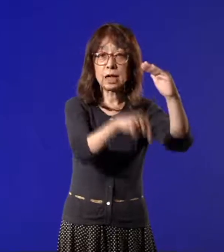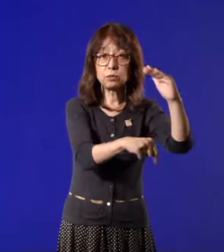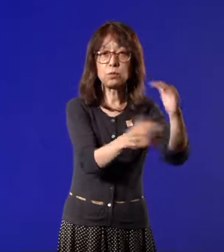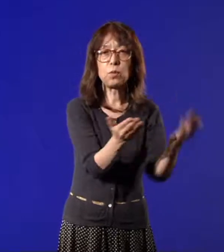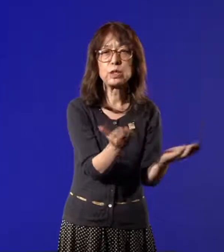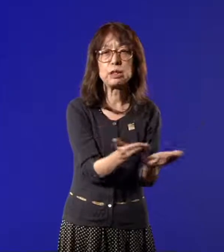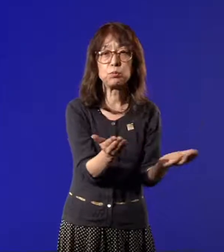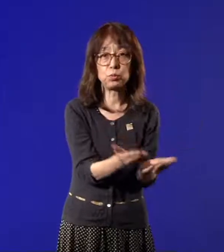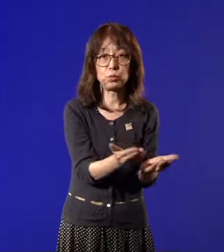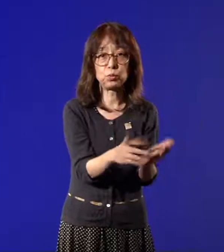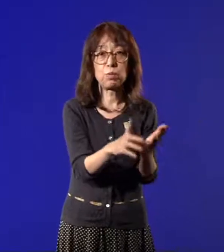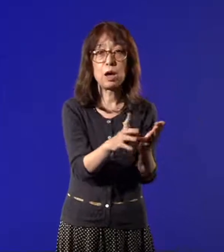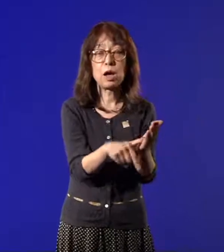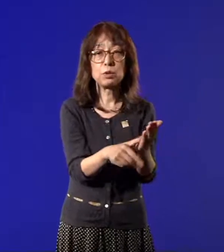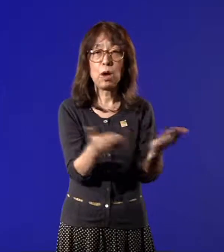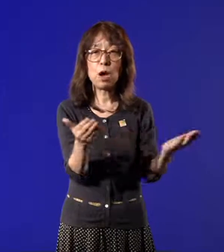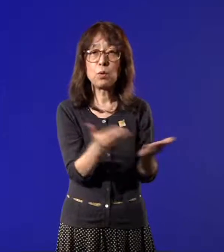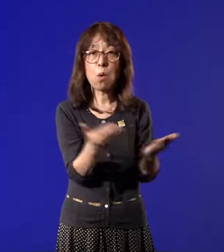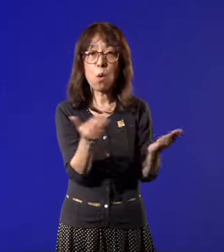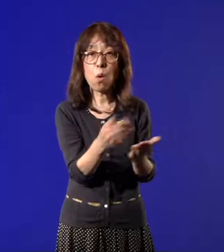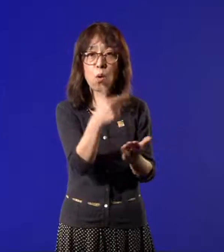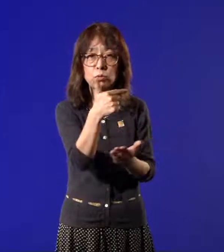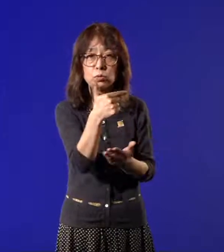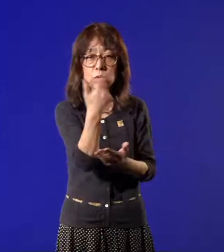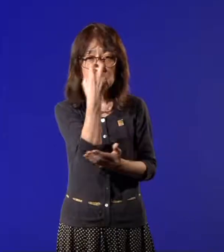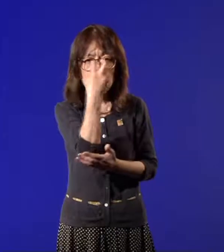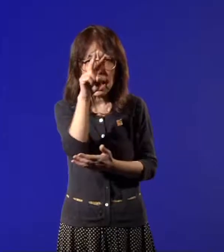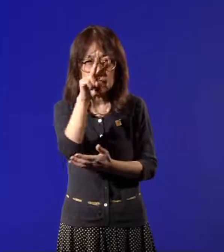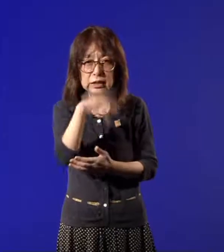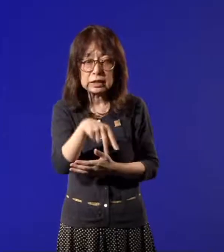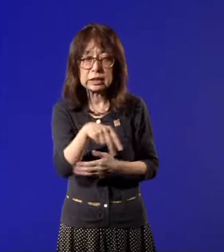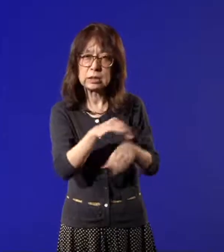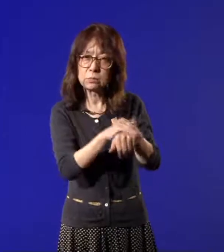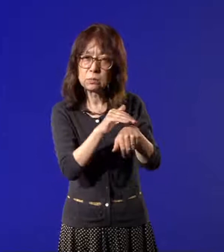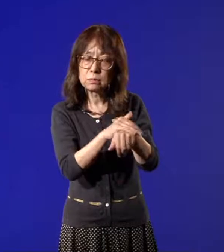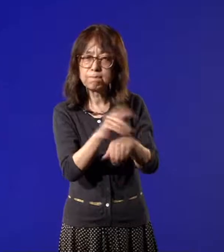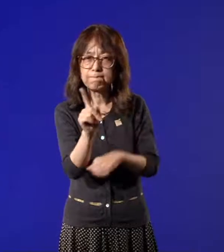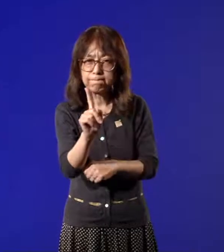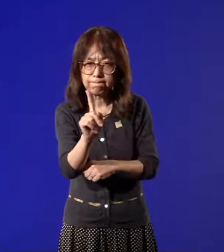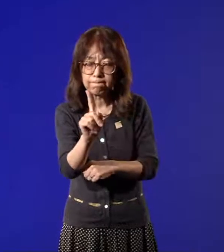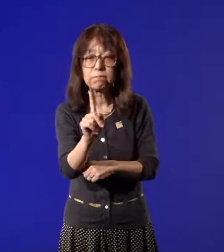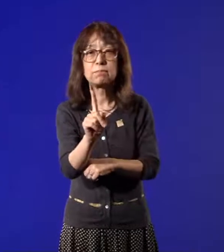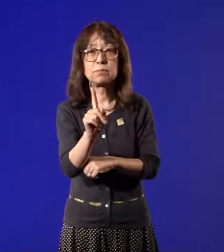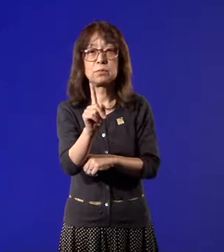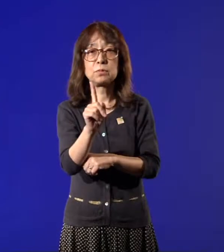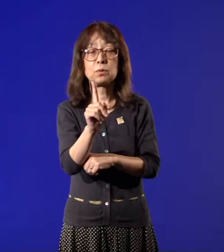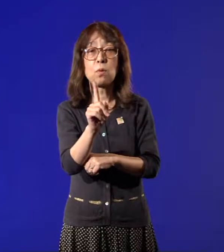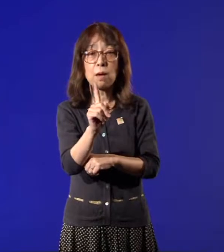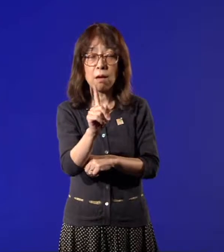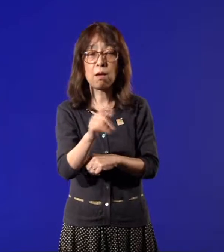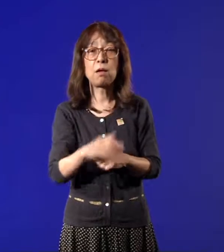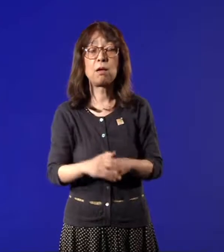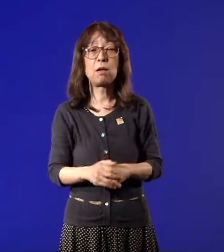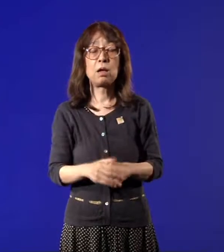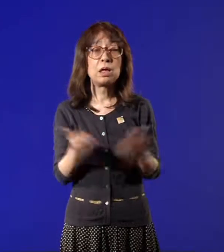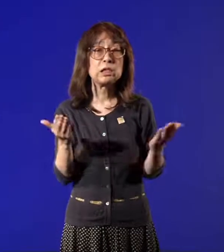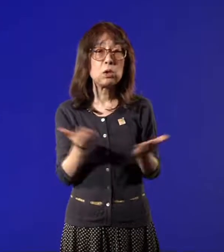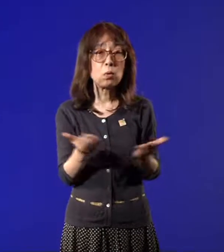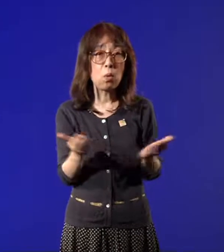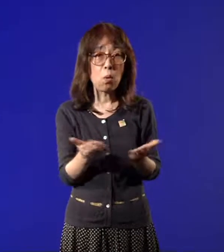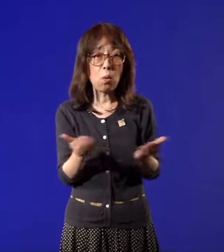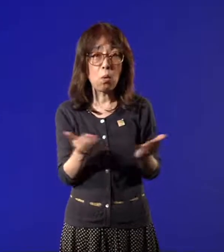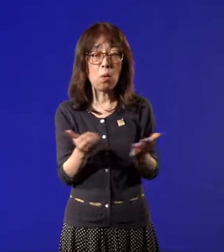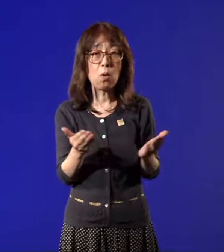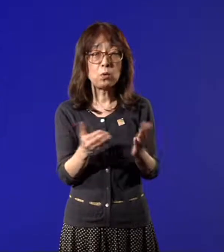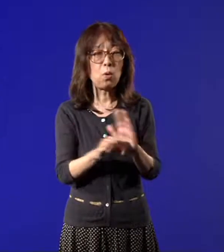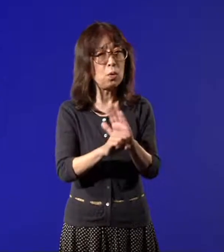の労務管理をどういうふうにしていくのかというようなことだとかあるいはその仕事の